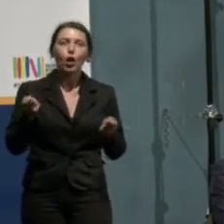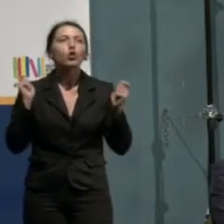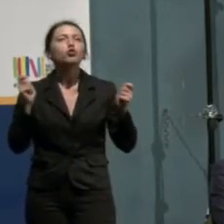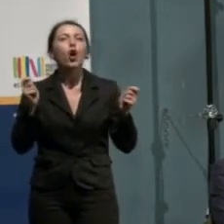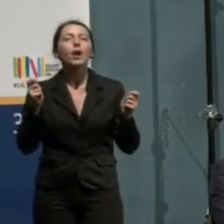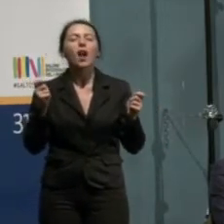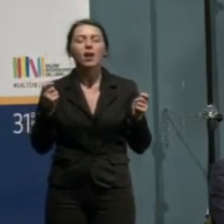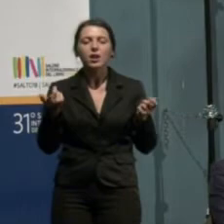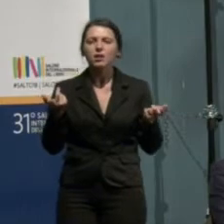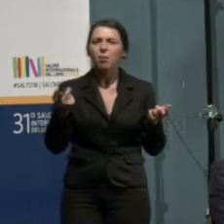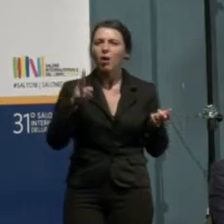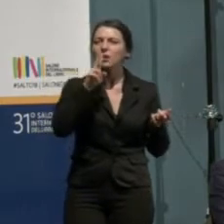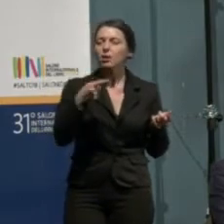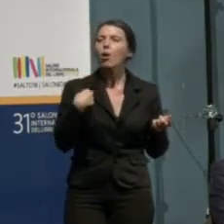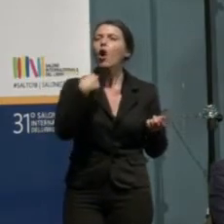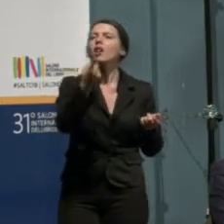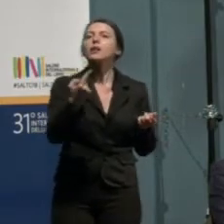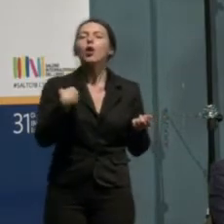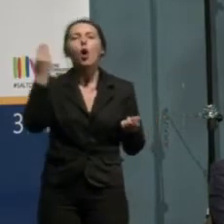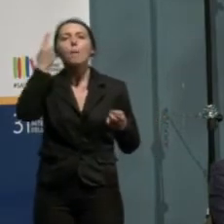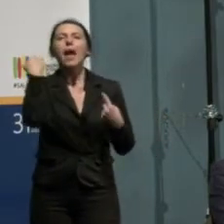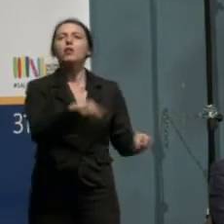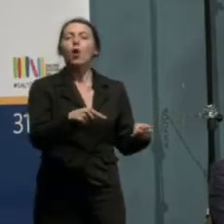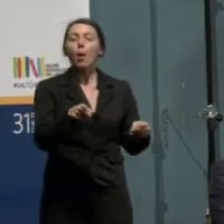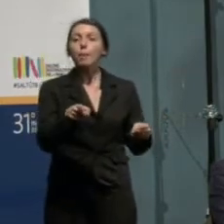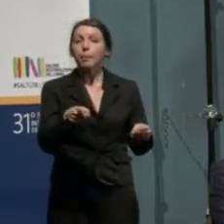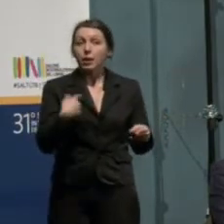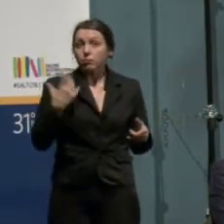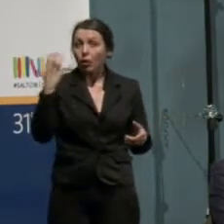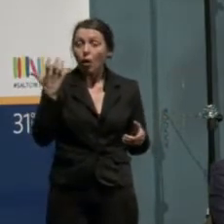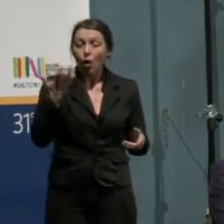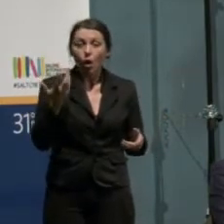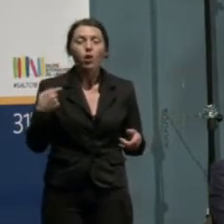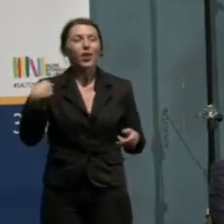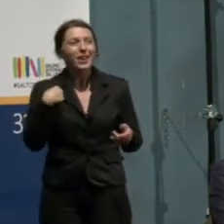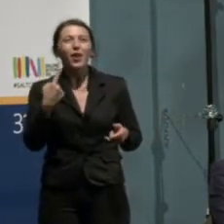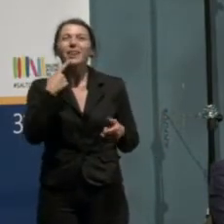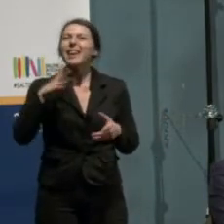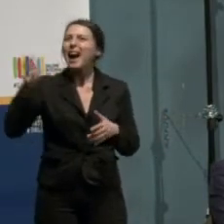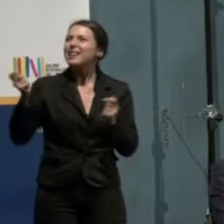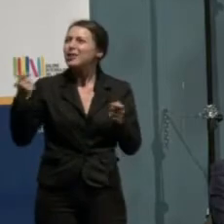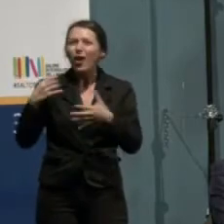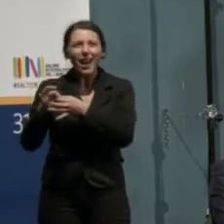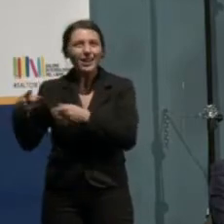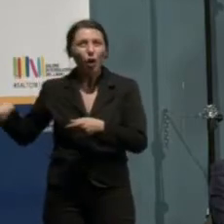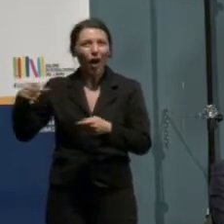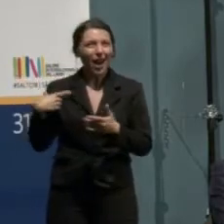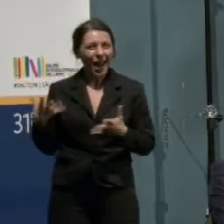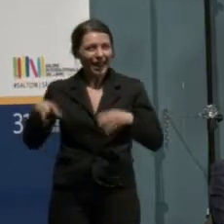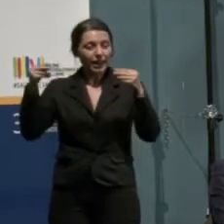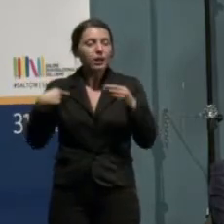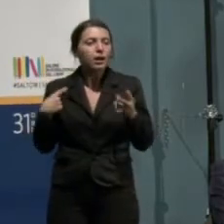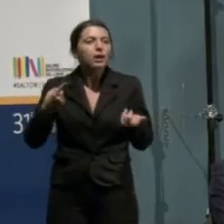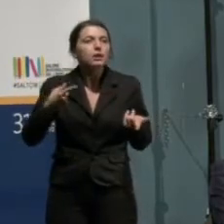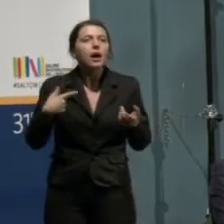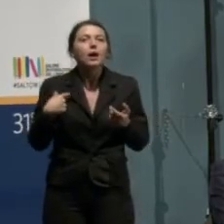sono molto orgoglioso gli accade boni abbiamo seguito questa strada all'inizio ma secondo tutti quanti abbiamo fatto null'altro che più nel nostro